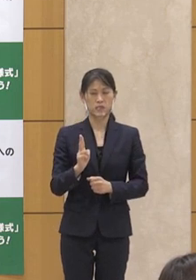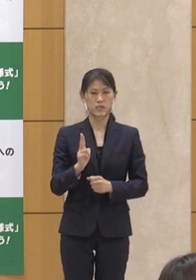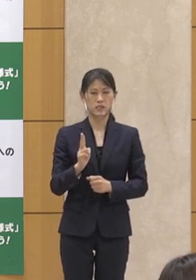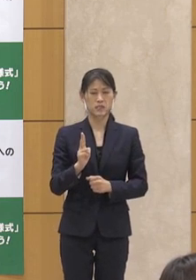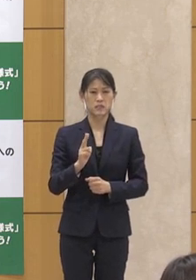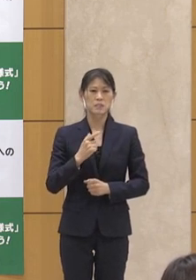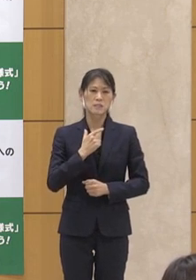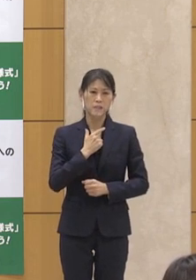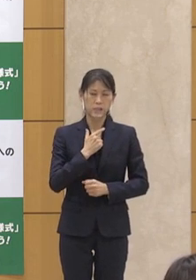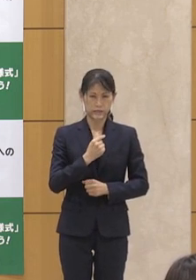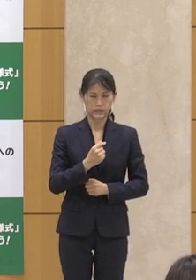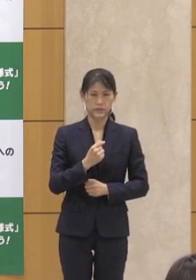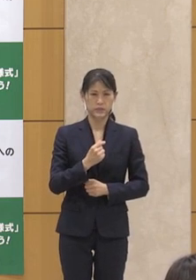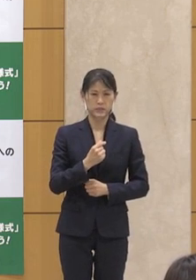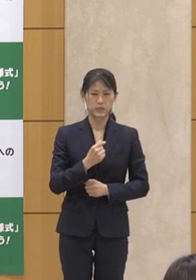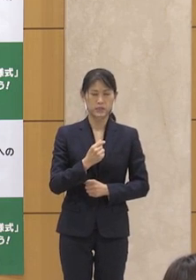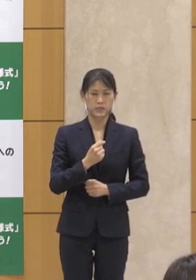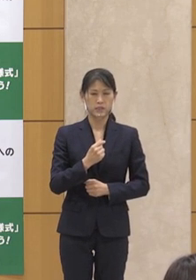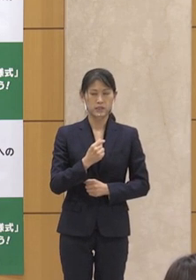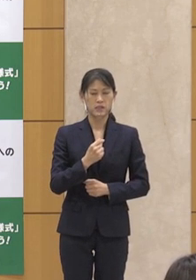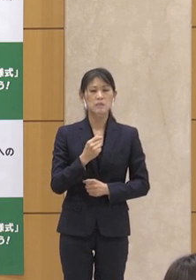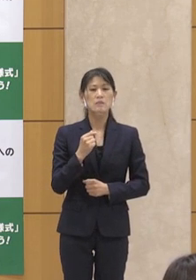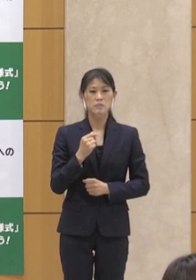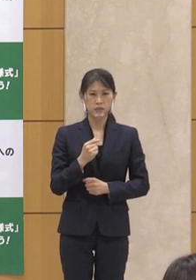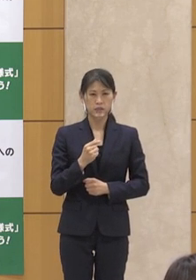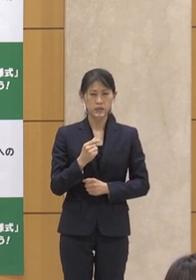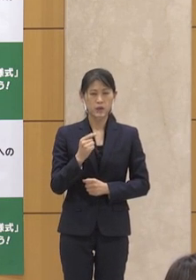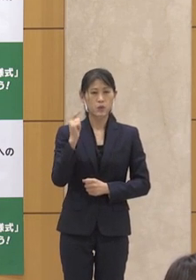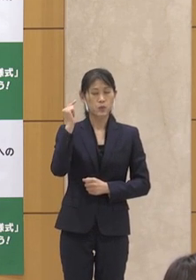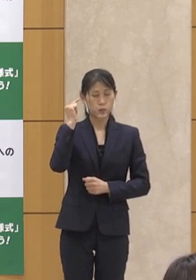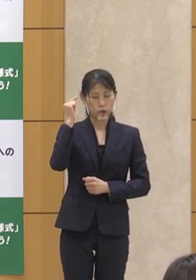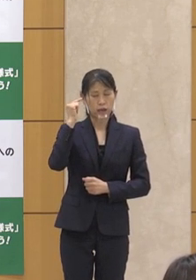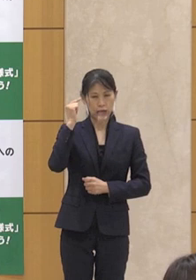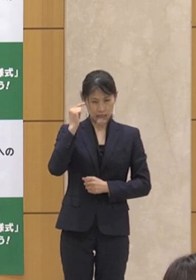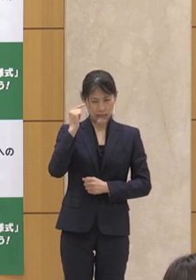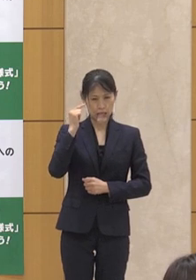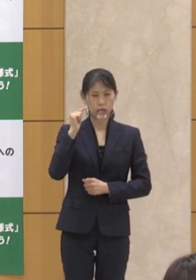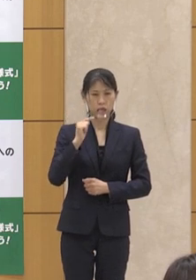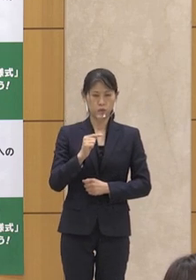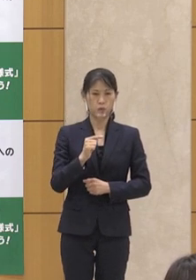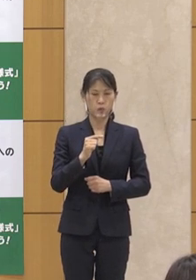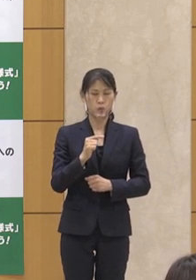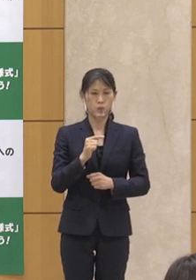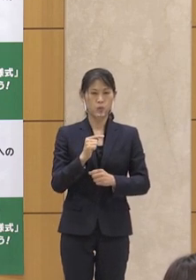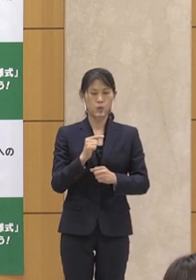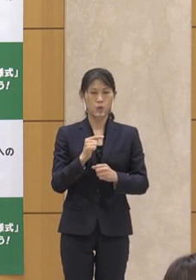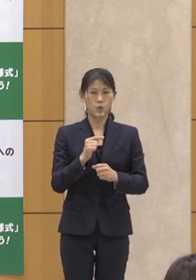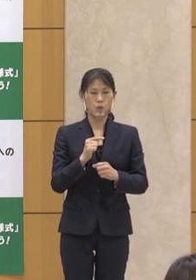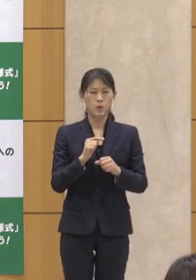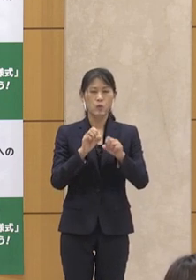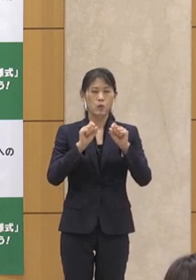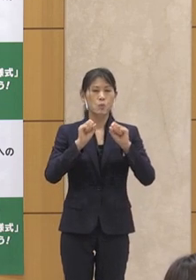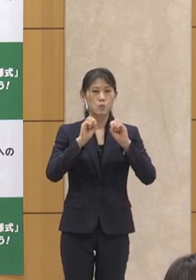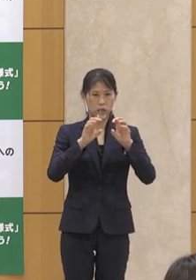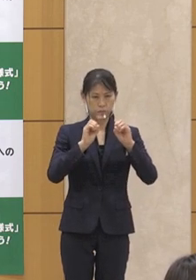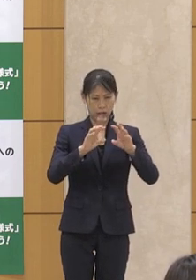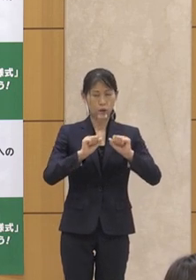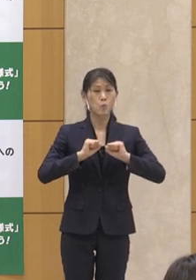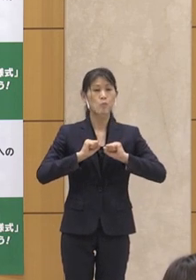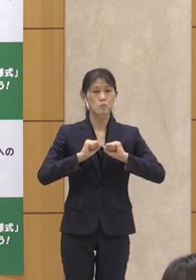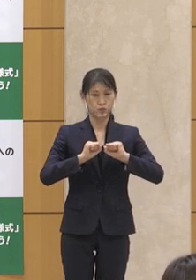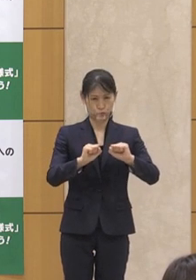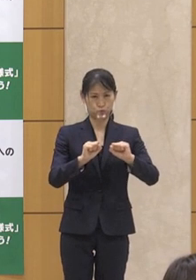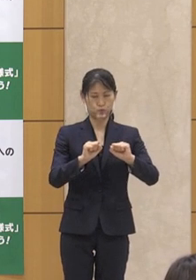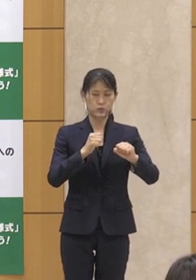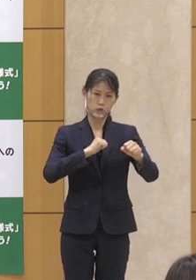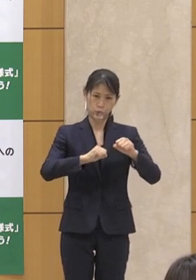思いでこのキャンペーンといいますか、ノーコロナハラスメントということでですね、取り組んでいきたいと思